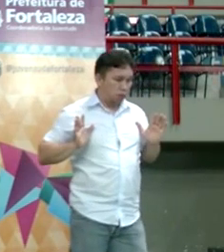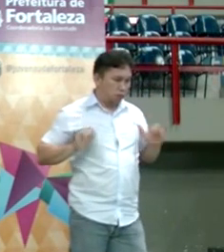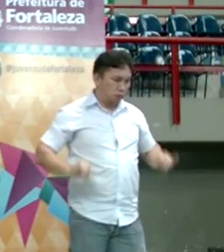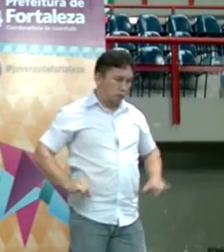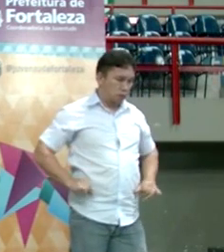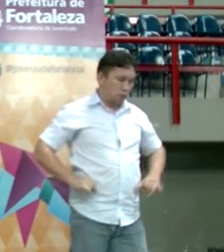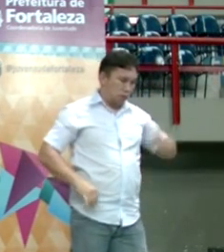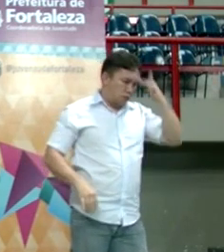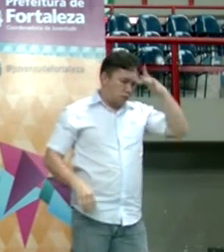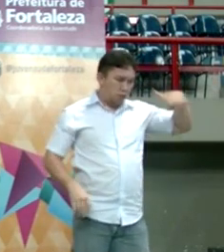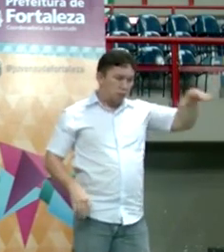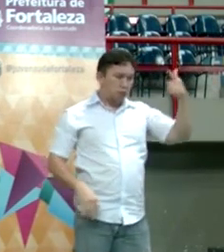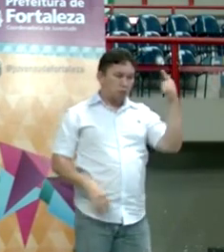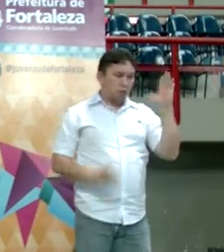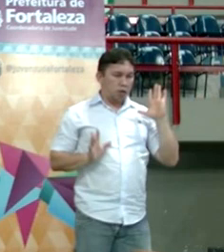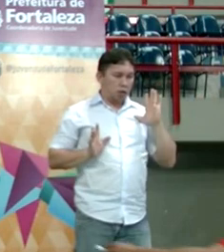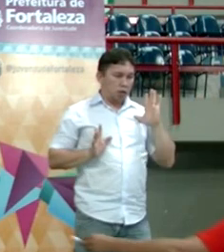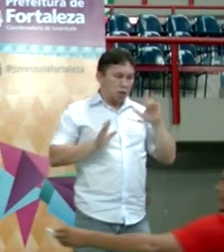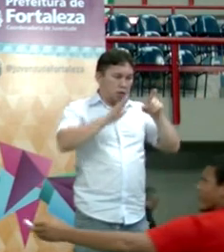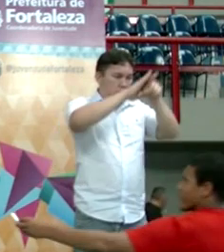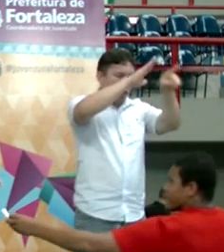sofrer, tá certo? É só uma bomba.